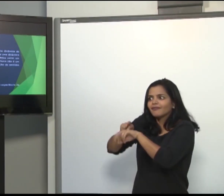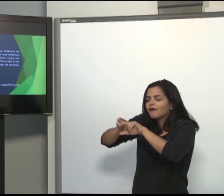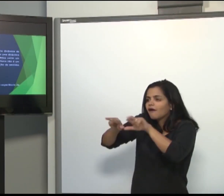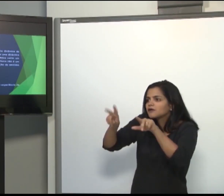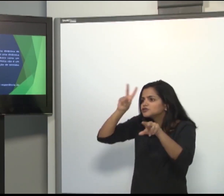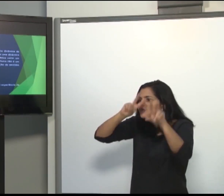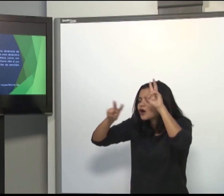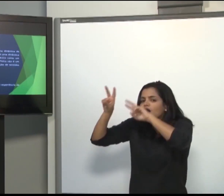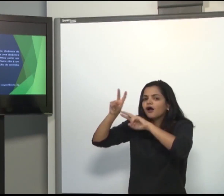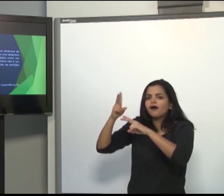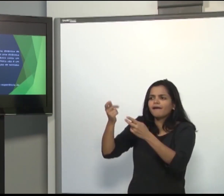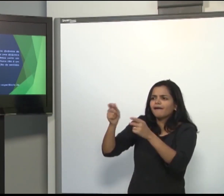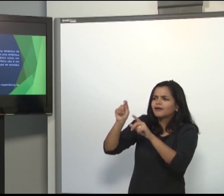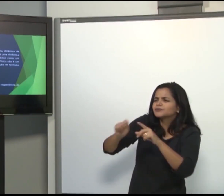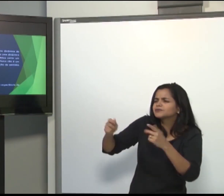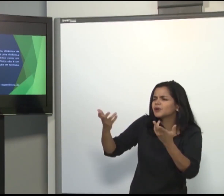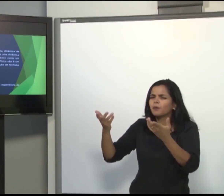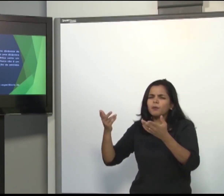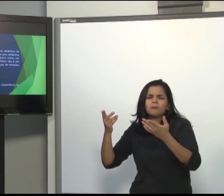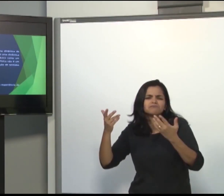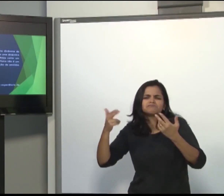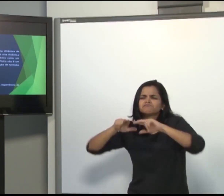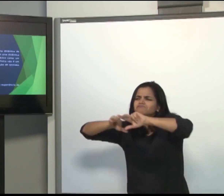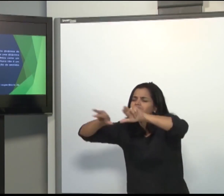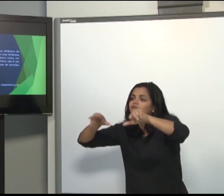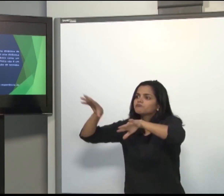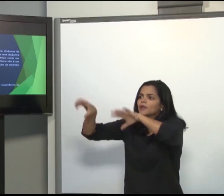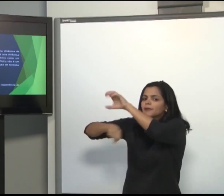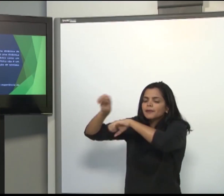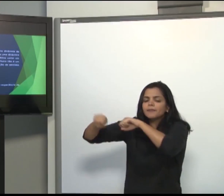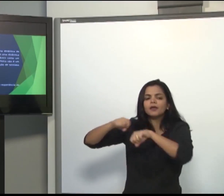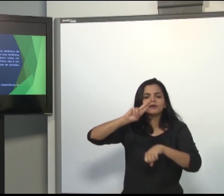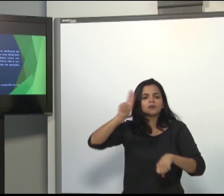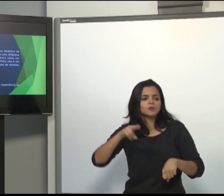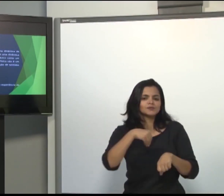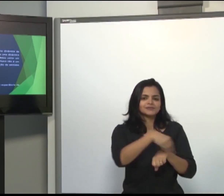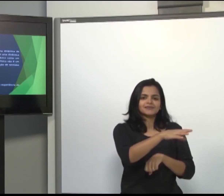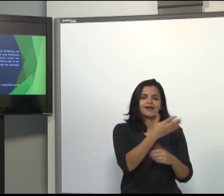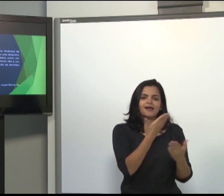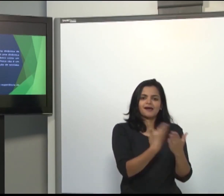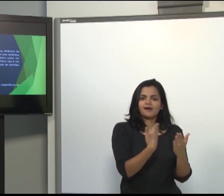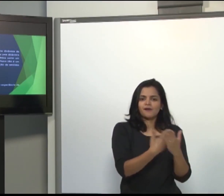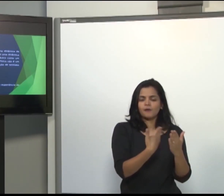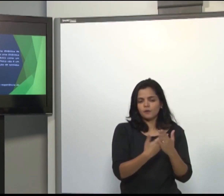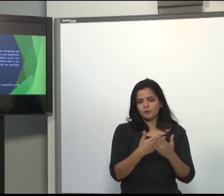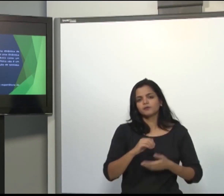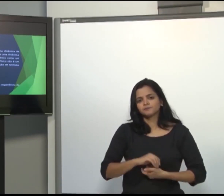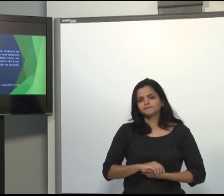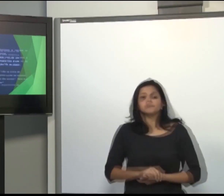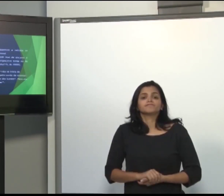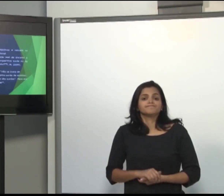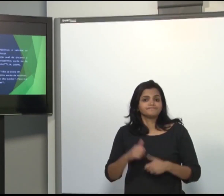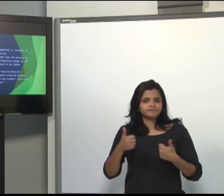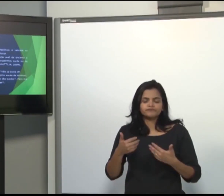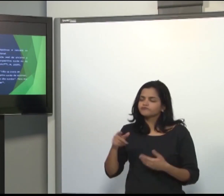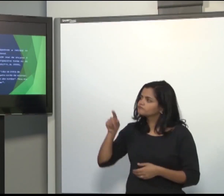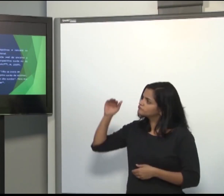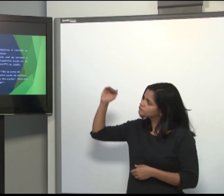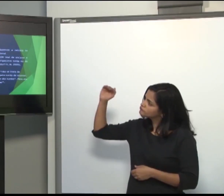com temáticas para repassar para esses alunos. Então, aqui elencamos. Então, vejam, temos